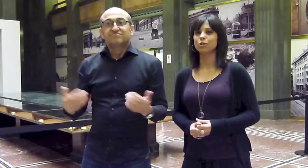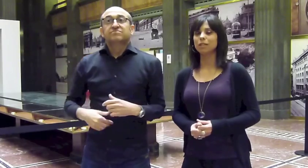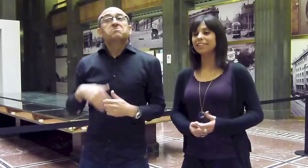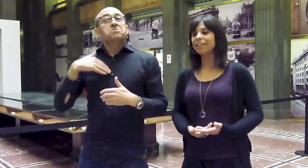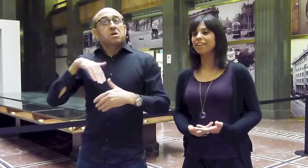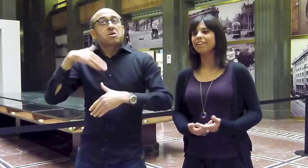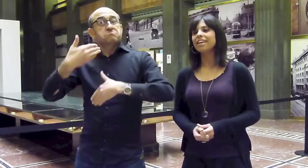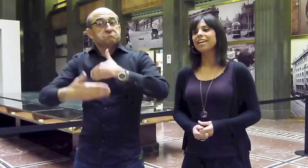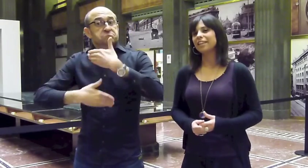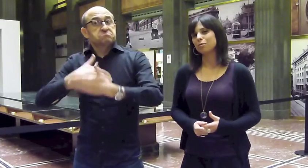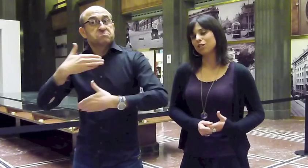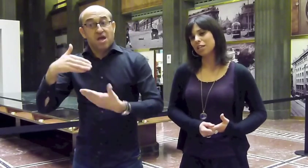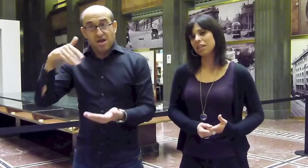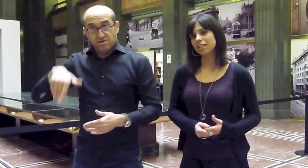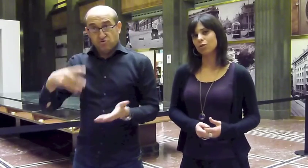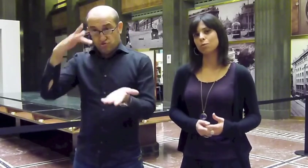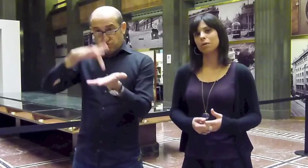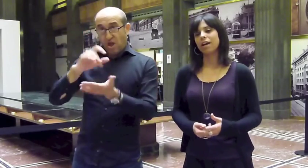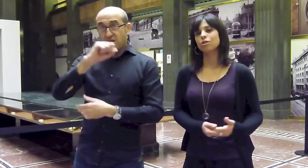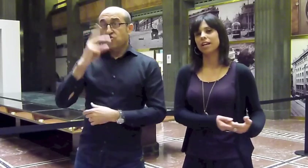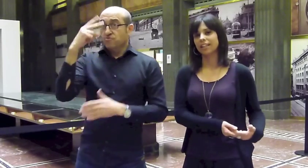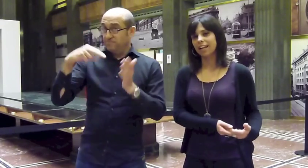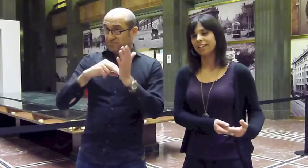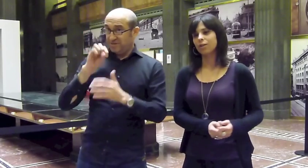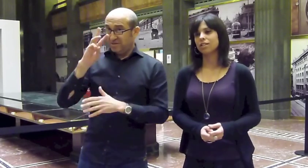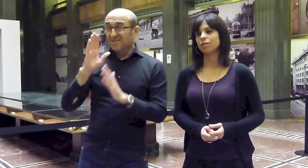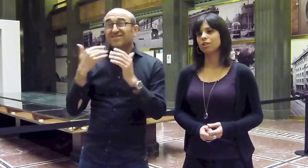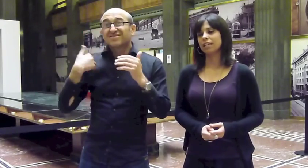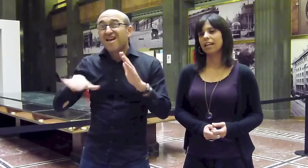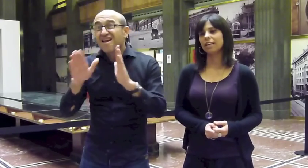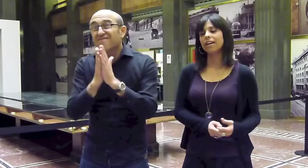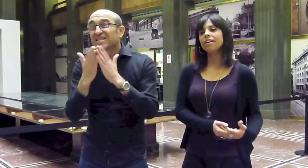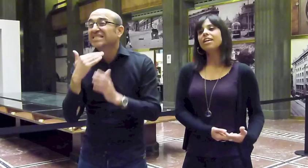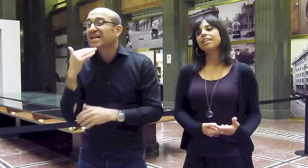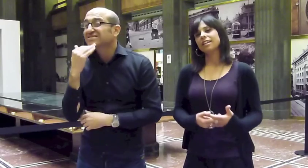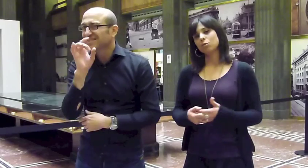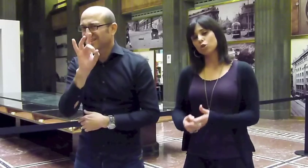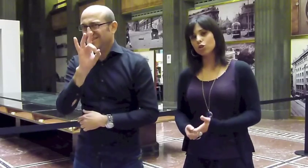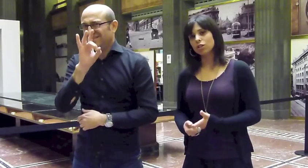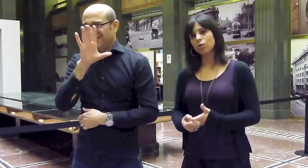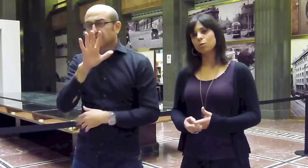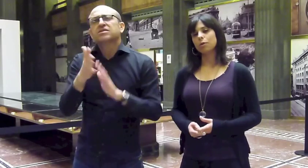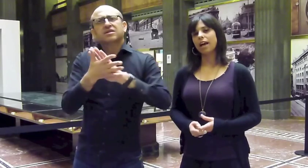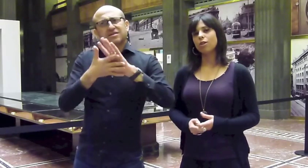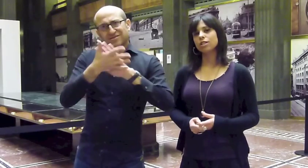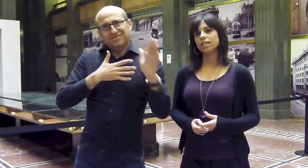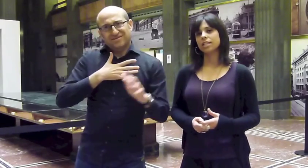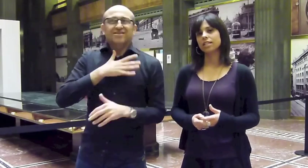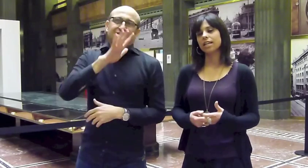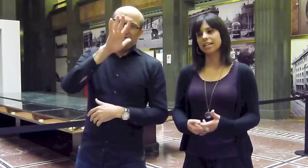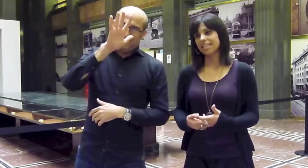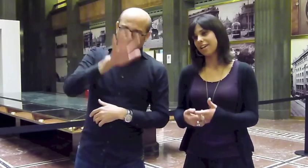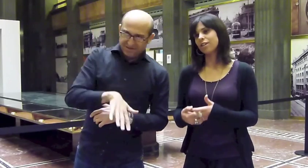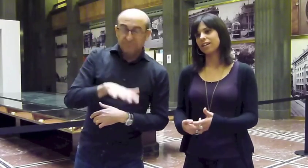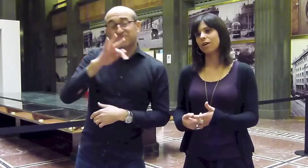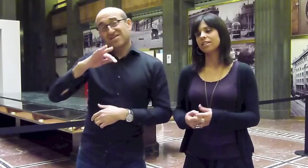en 2013, que tenemos 15 títulos publicados en catalán y en lengua de signos catalana, y tenemos 8 títulos publicados